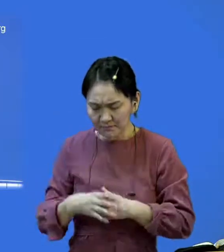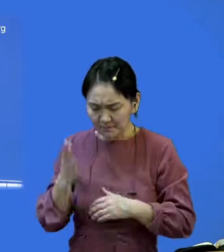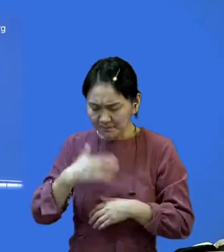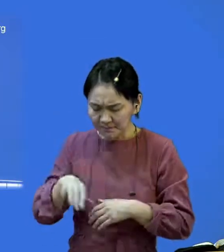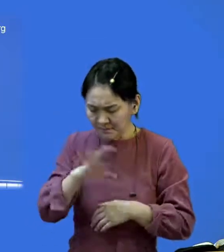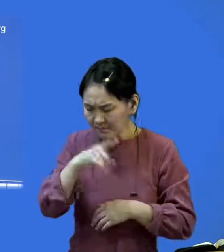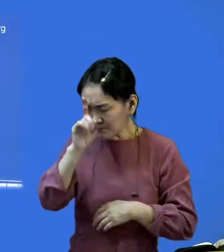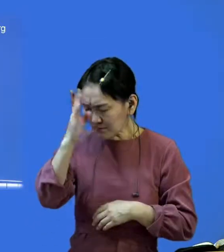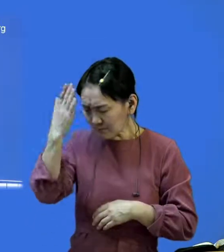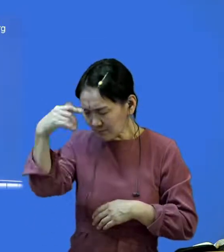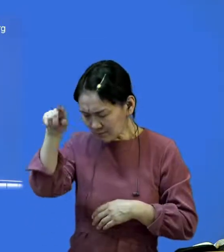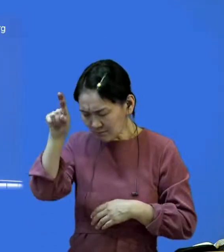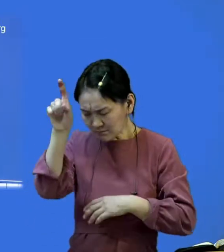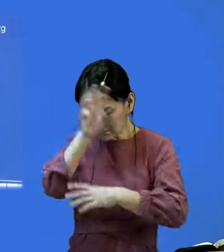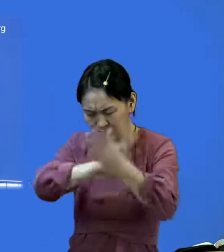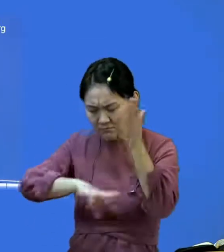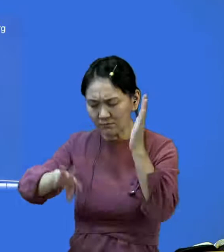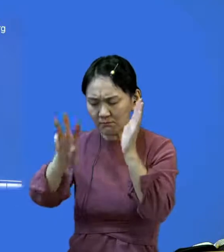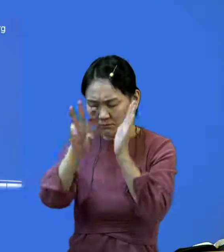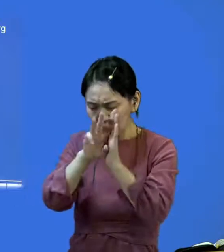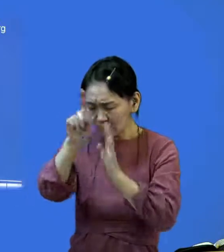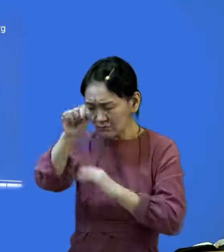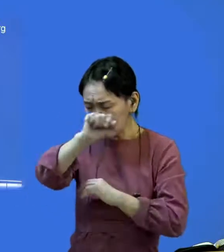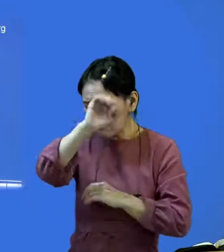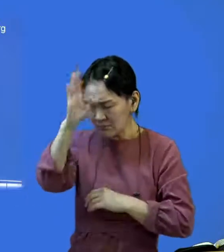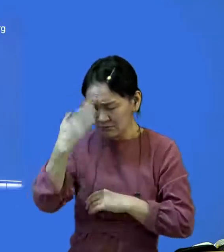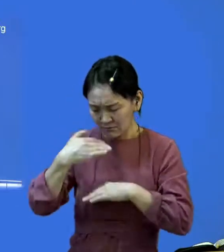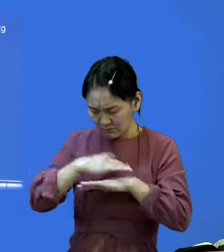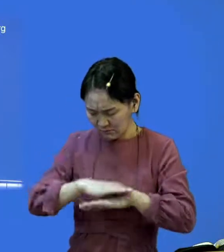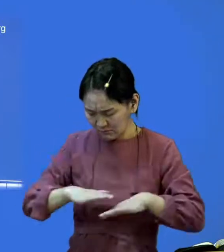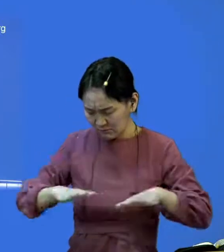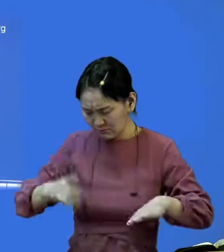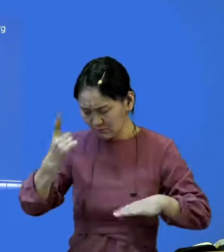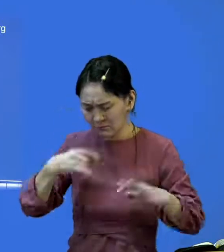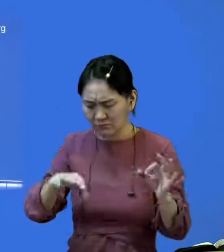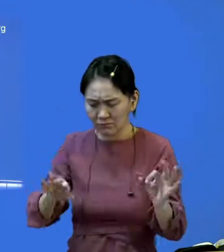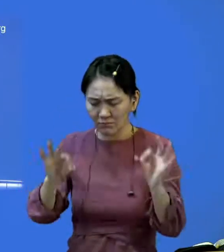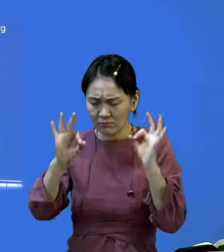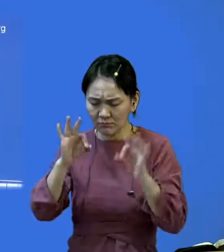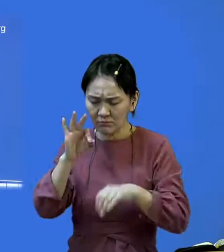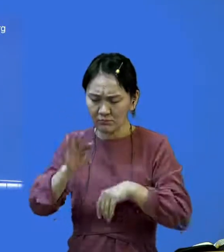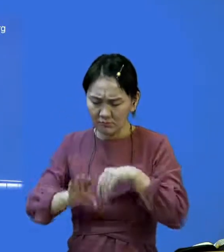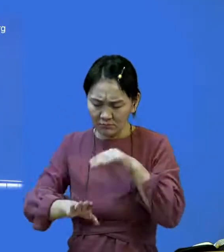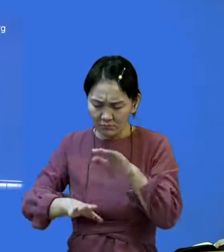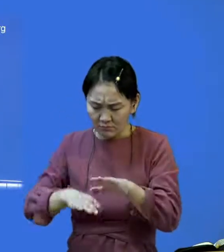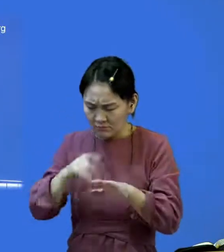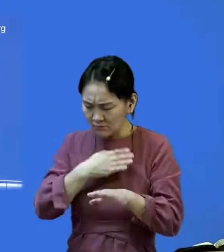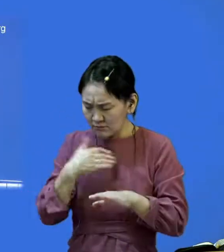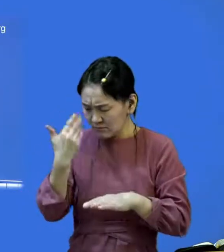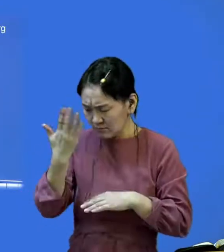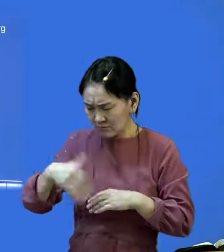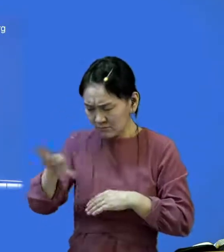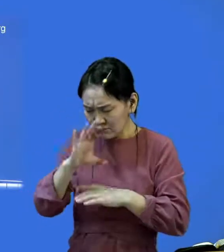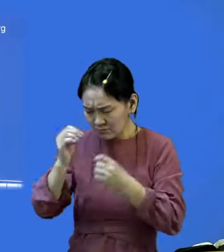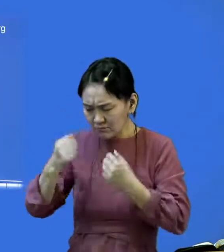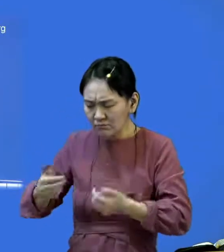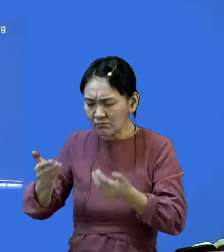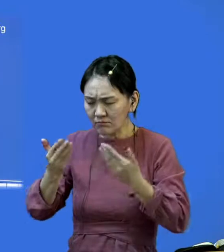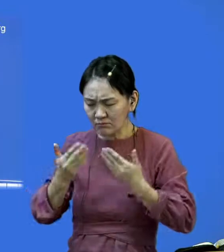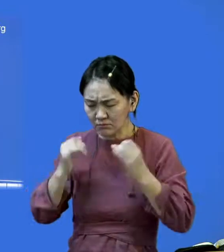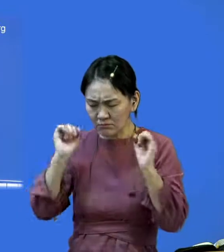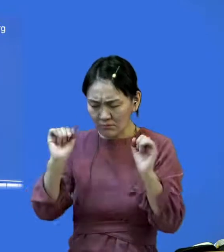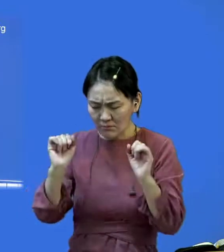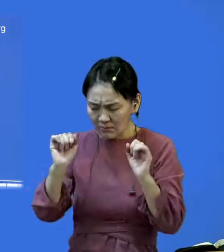бүхэн бурхан таны хүслээ хүүхдийн хувьд зөв зөвхөстэй үйлдэн эзний бидэнд өгсөн гайхалтай